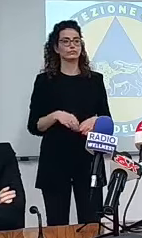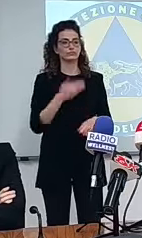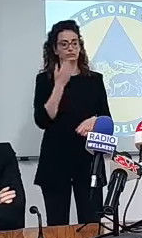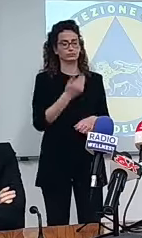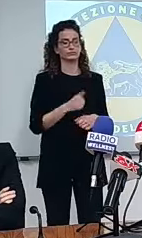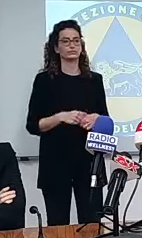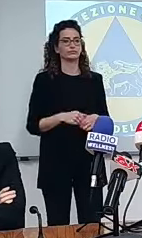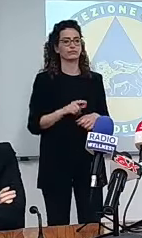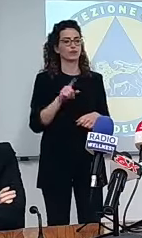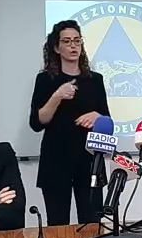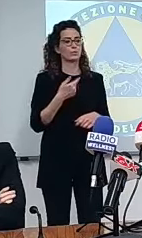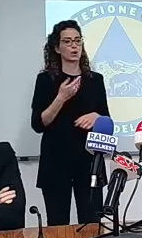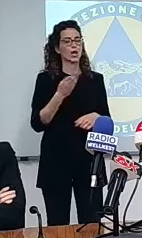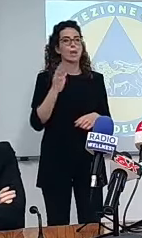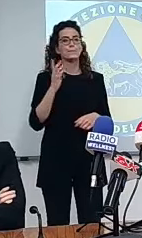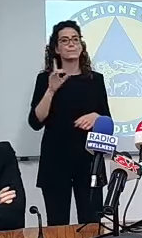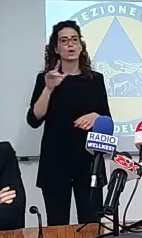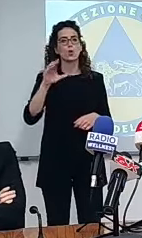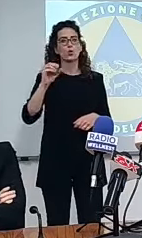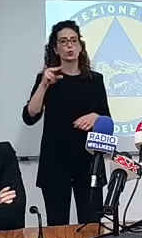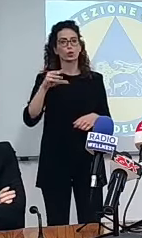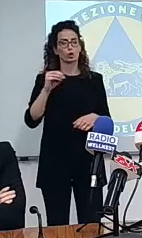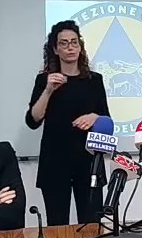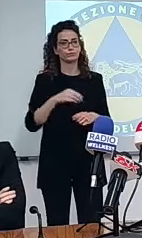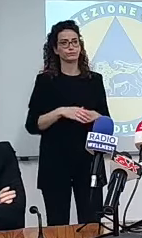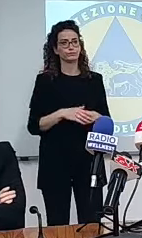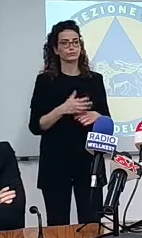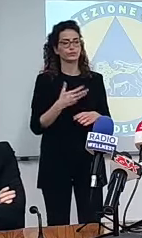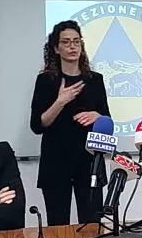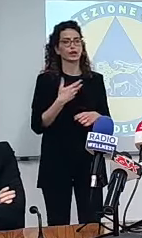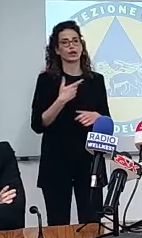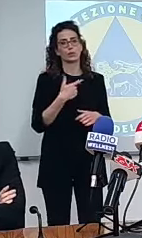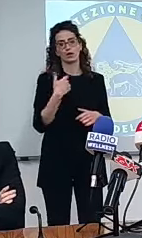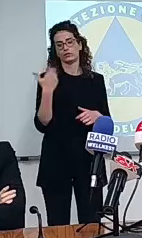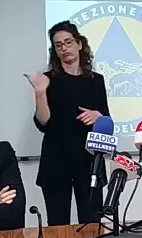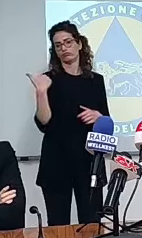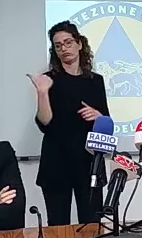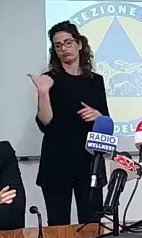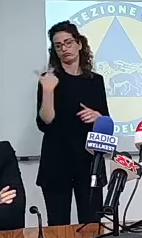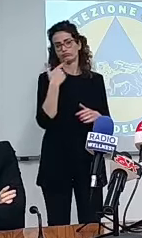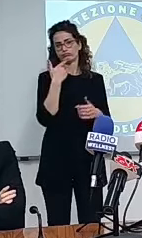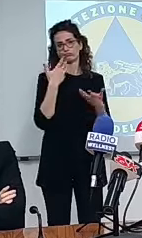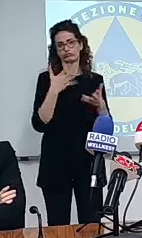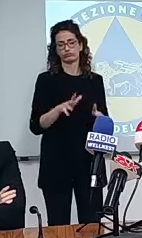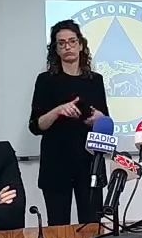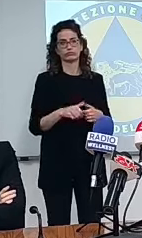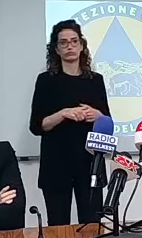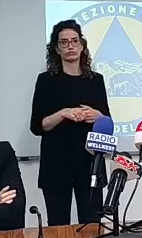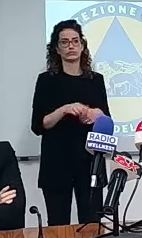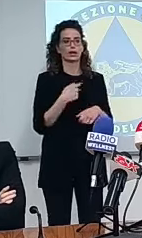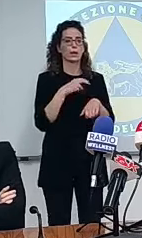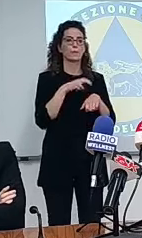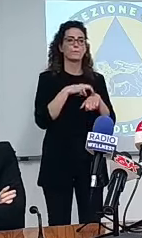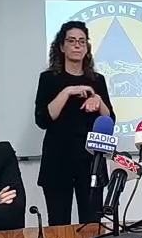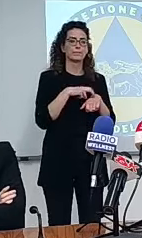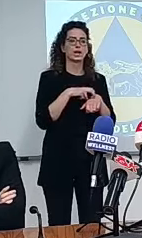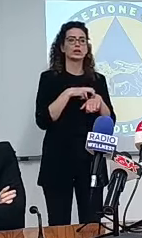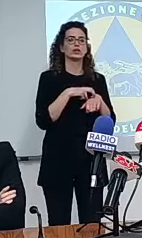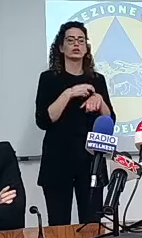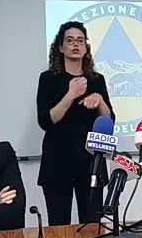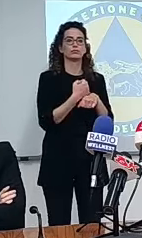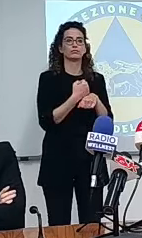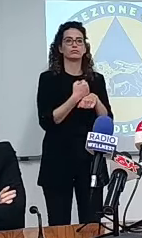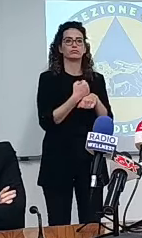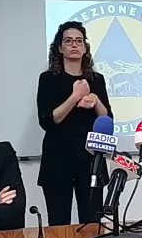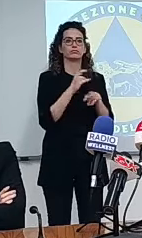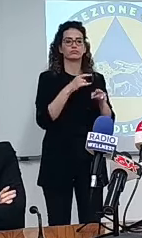passo a Belluno, c'è stato, ne abbiamo già parlato nei giorni scorsi, medici e operatori sanitari che si